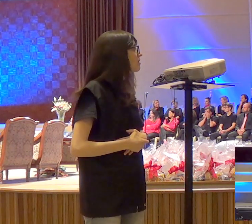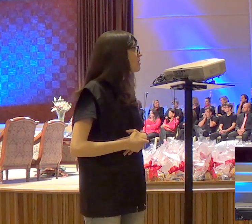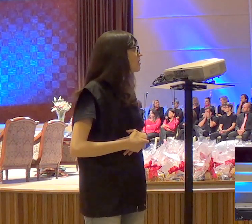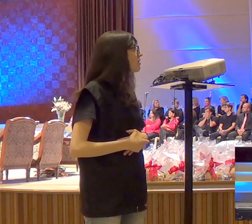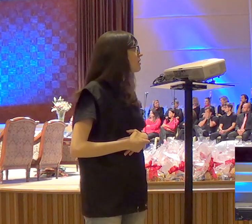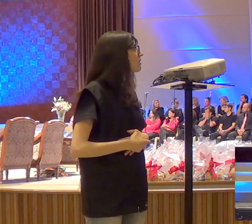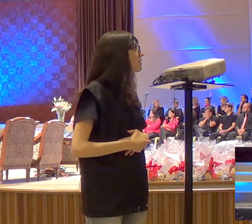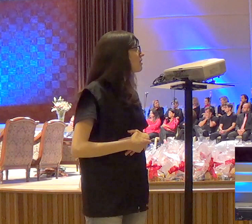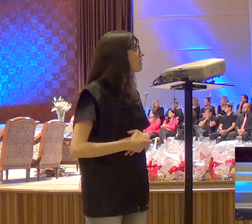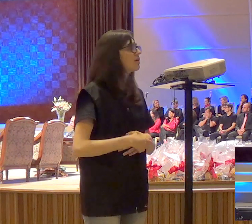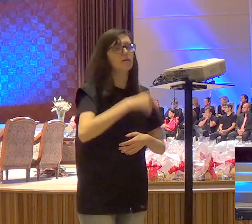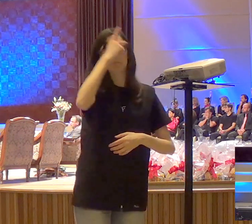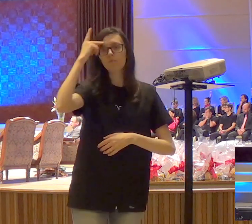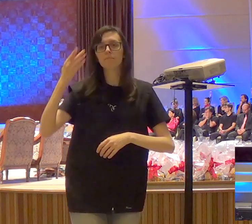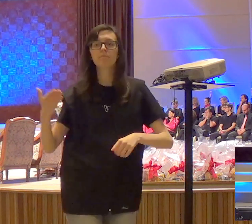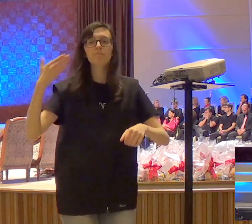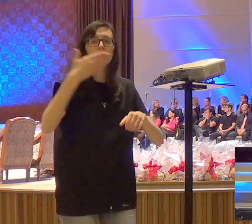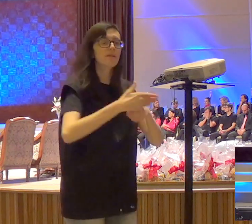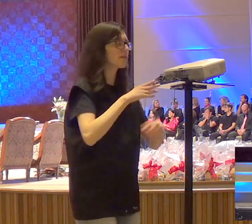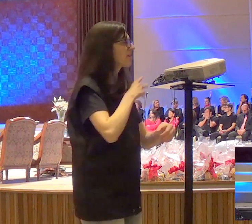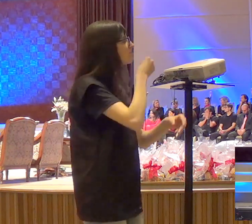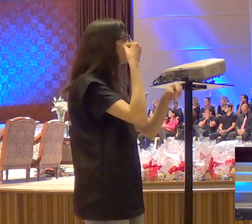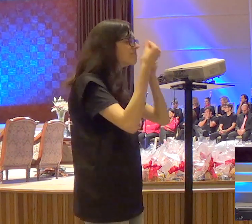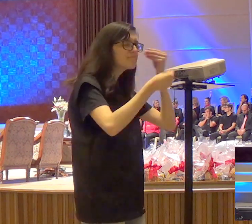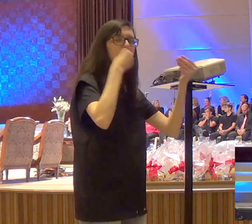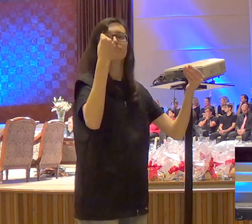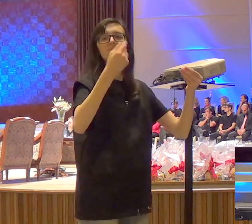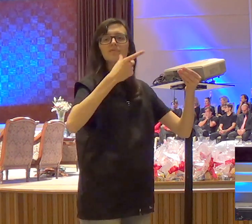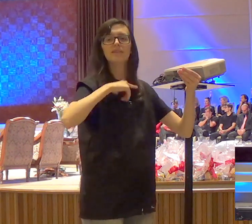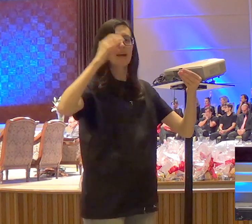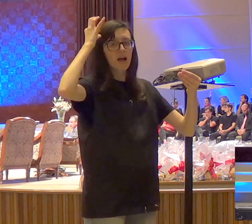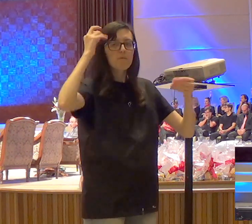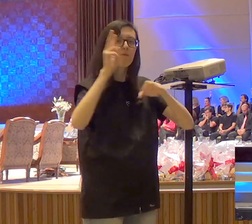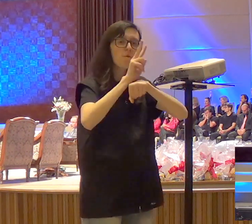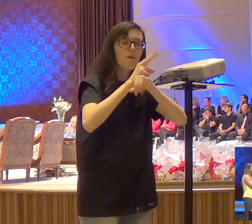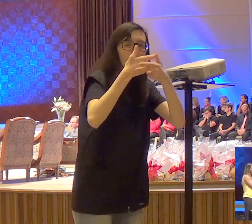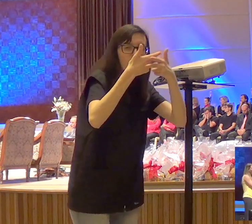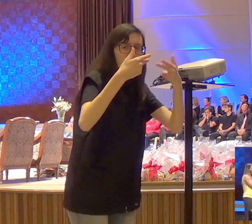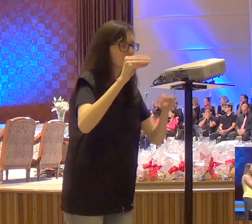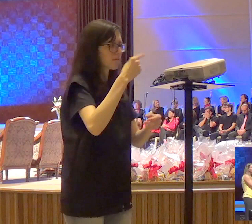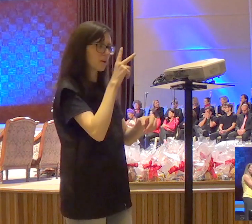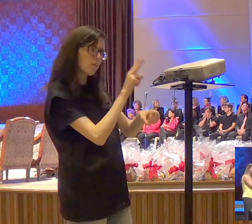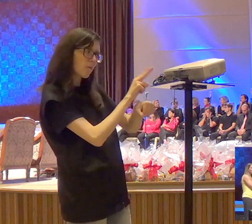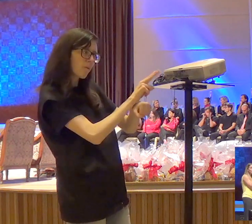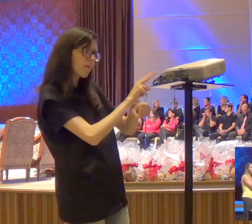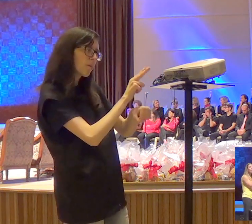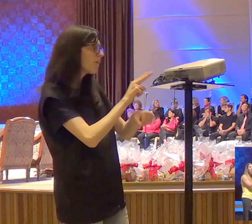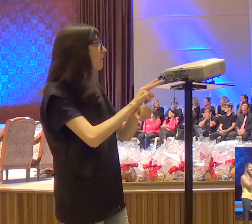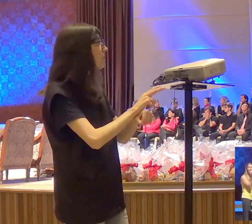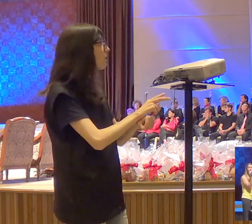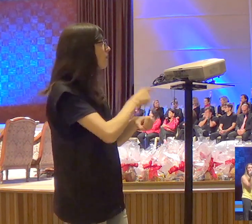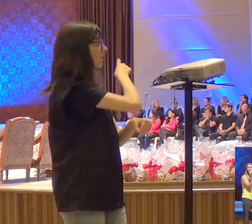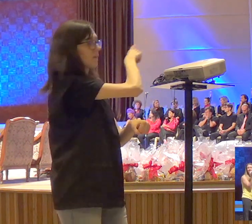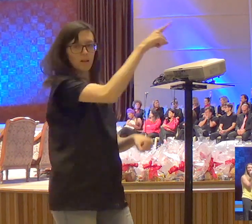para dentro da prisão para maquiar e pentear essas presidiárias. And that's not what they look like every day. E não é como elas